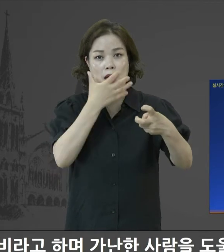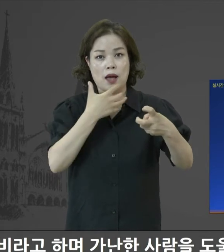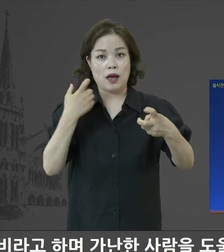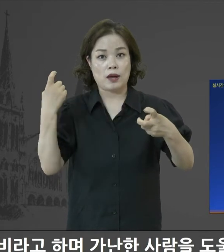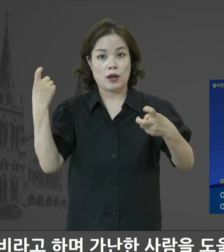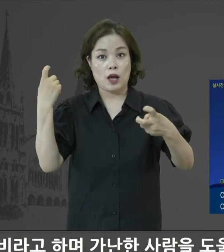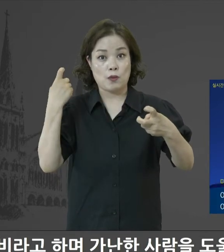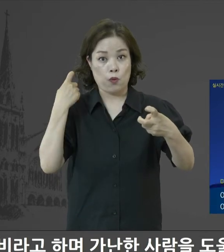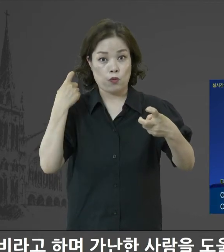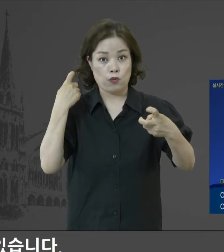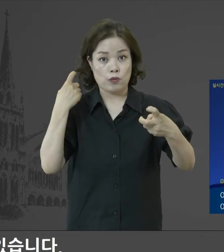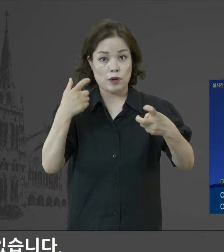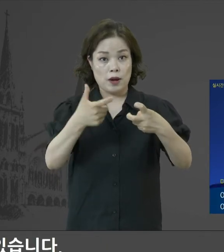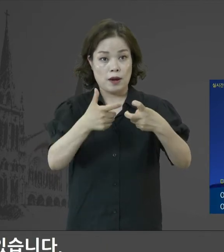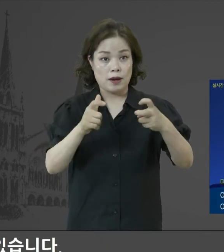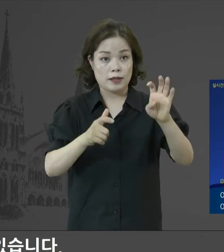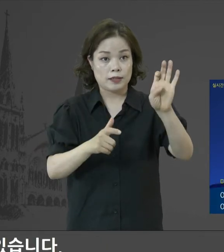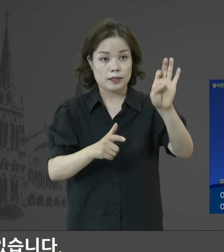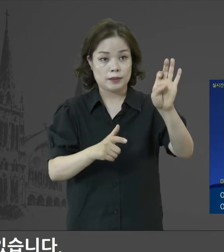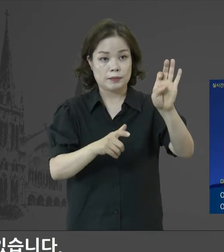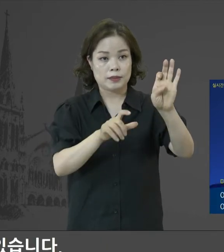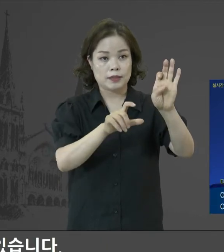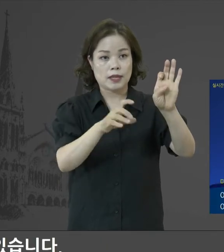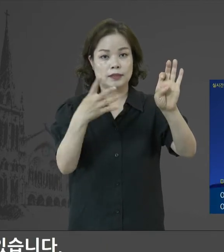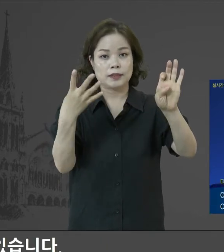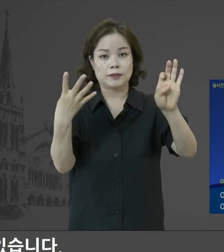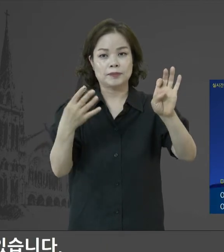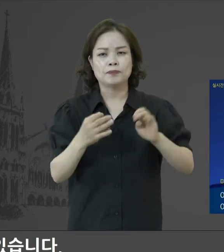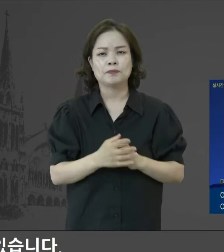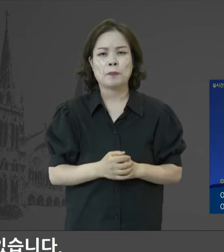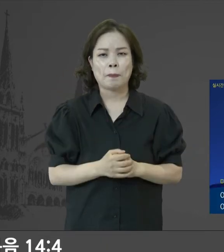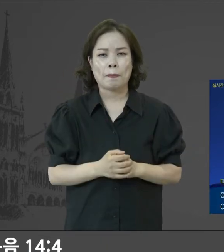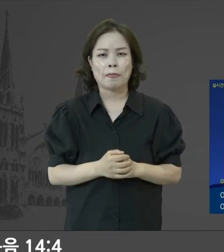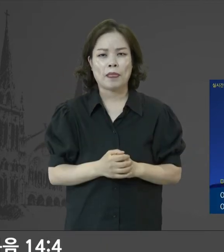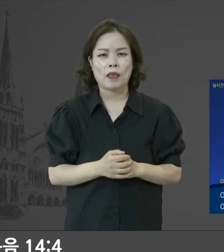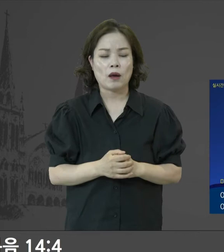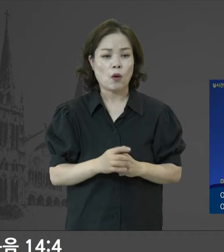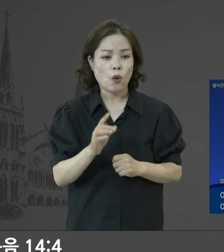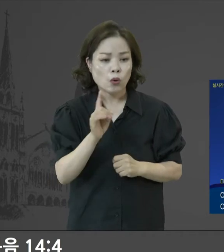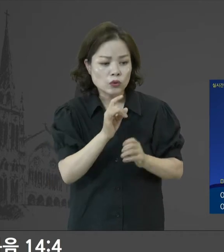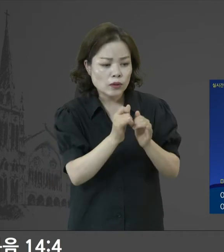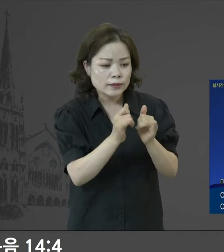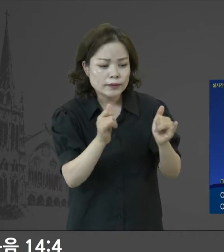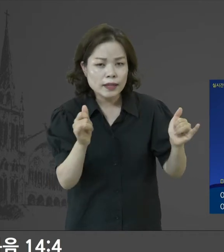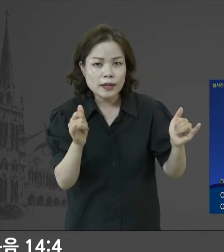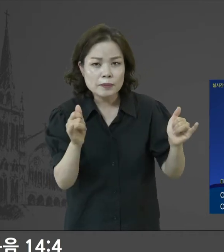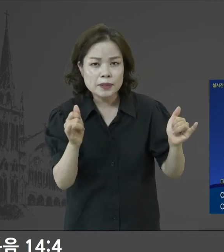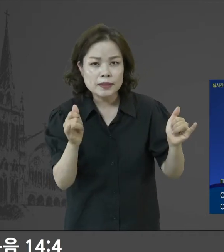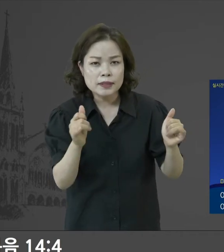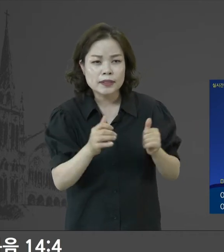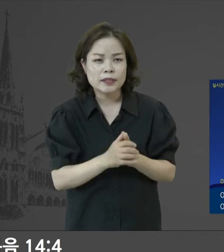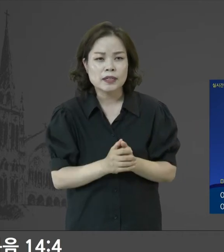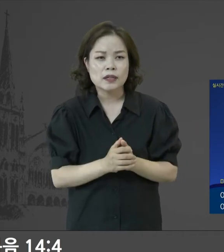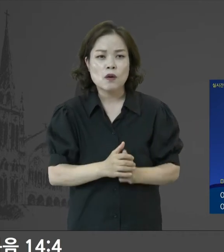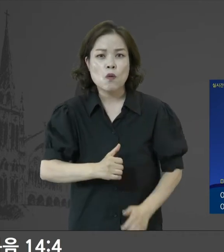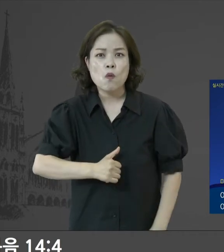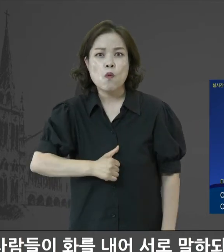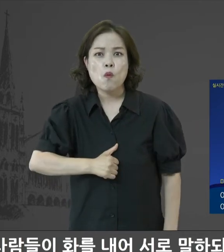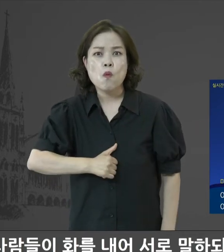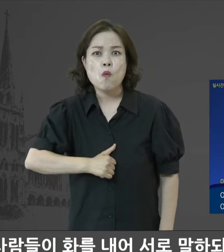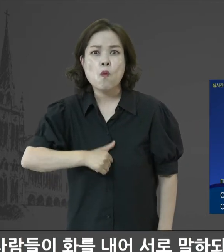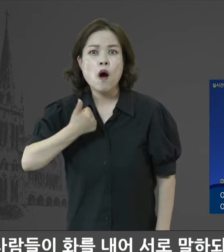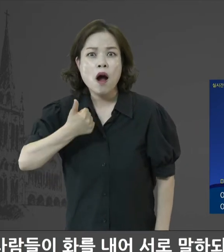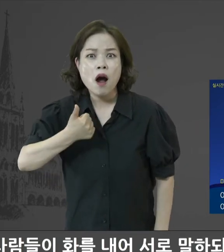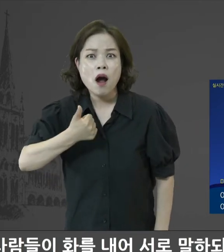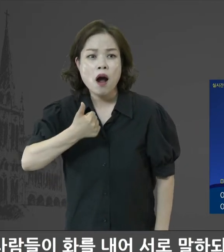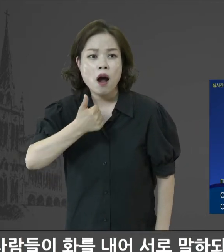자막으로 보시죠. 같이 한번 읽을까요? 어떤 사람들이 화를 내어 서로